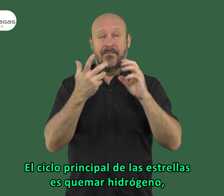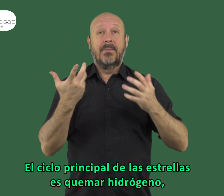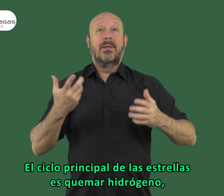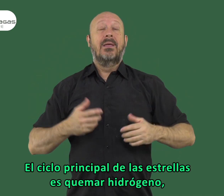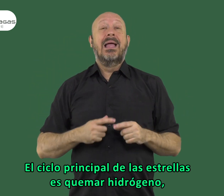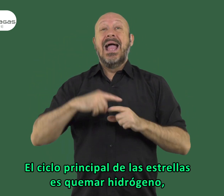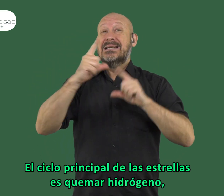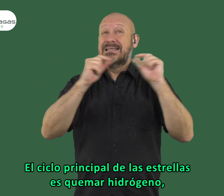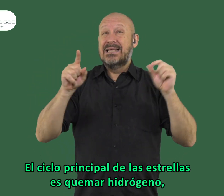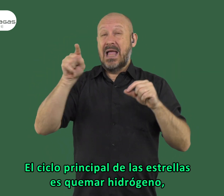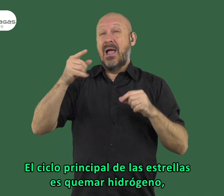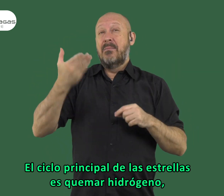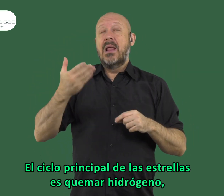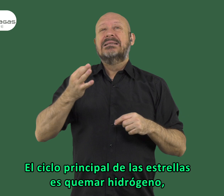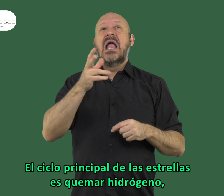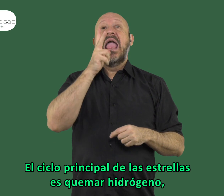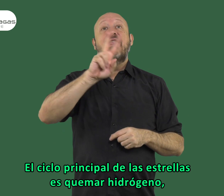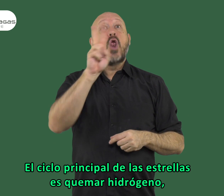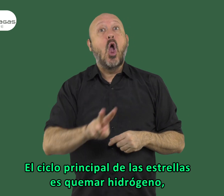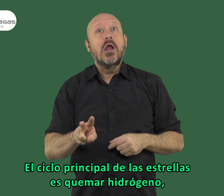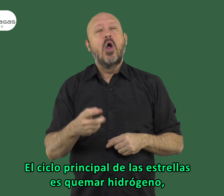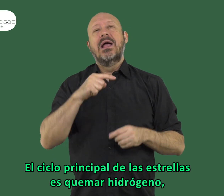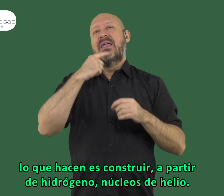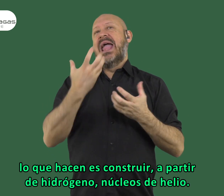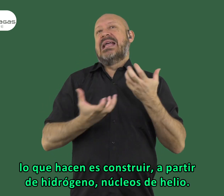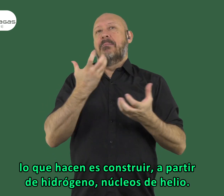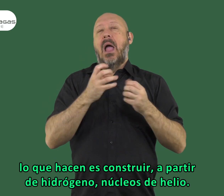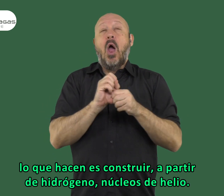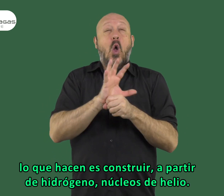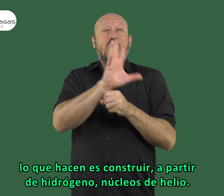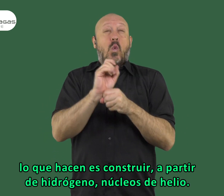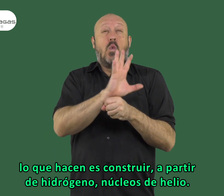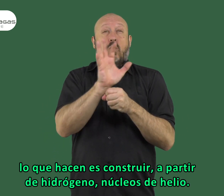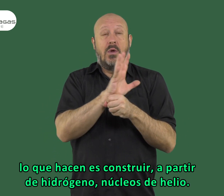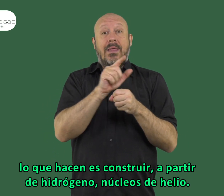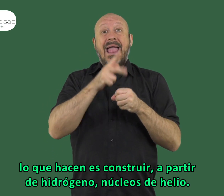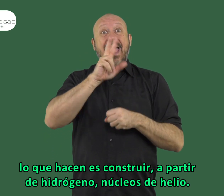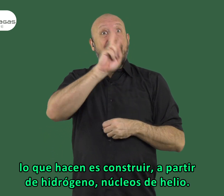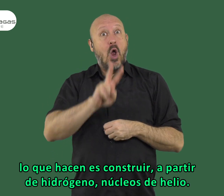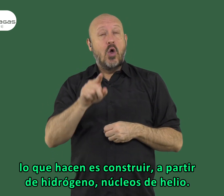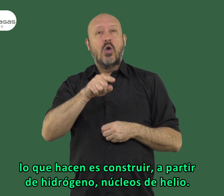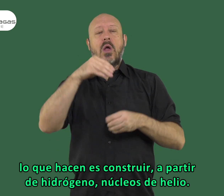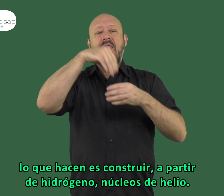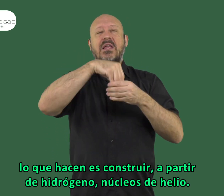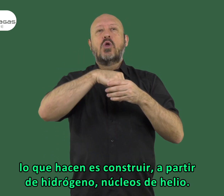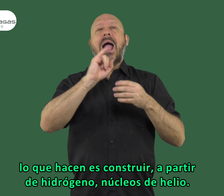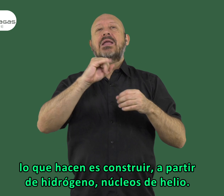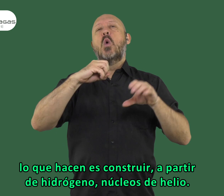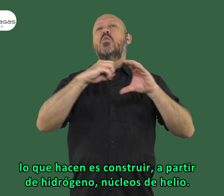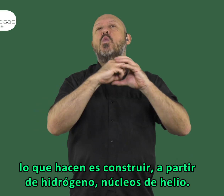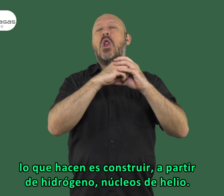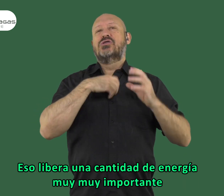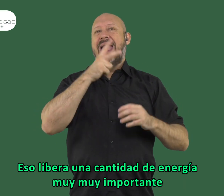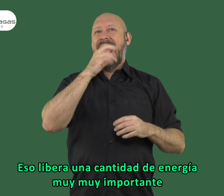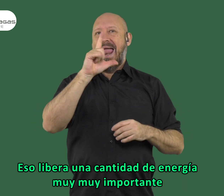ciclo principal de las estrellas es quemar hidrógeno. Lo que hacen es construir, a partir de hidrógeno, núcleos de